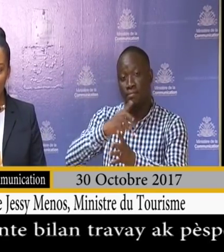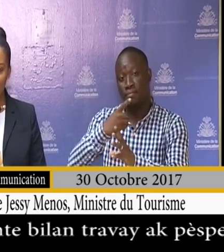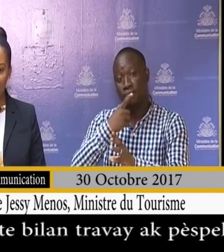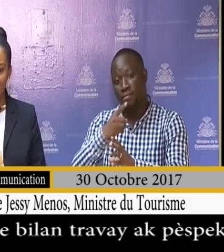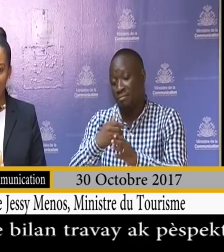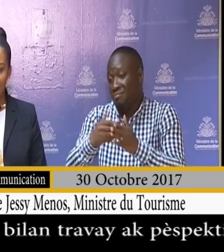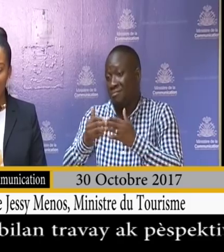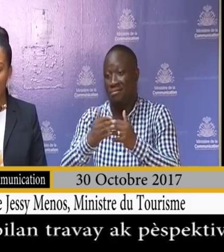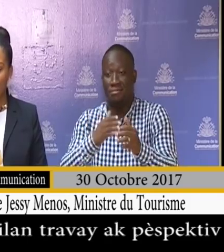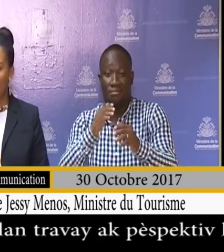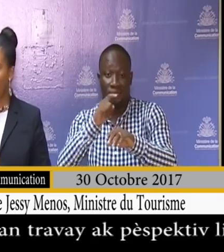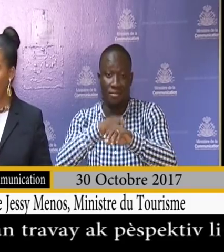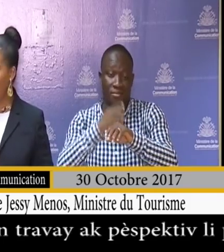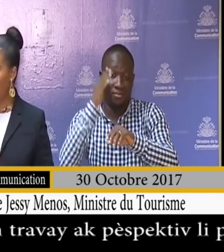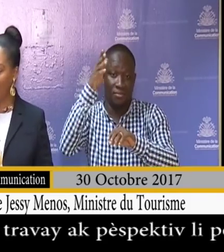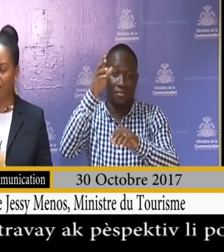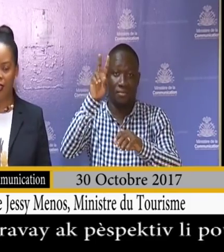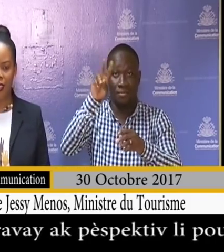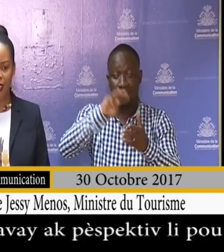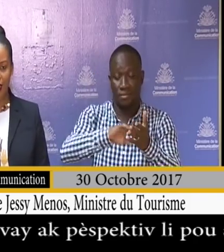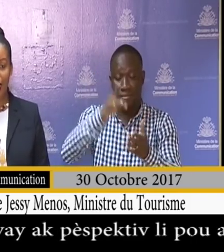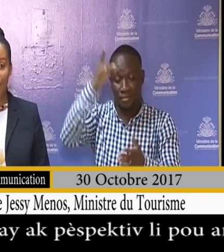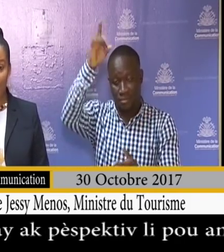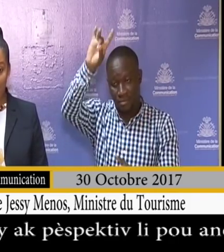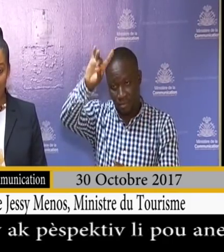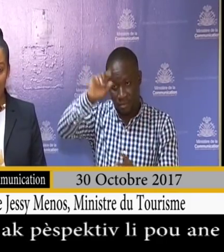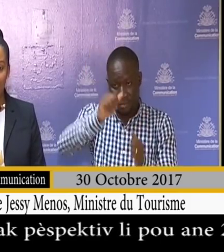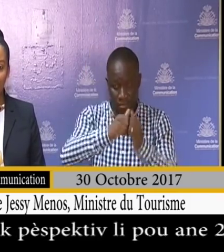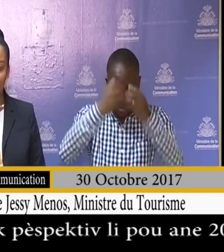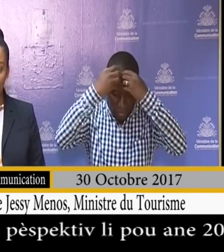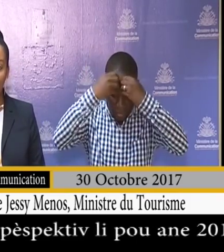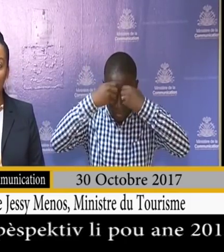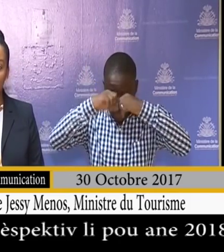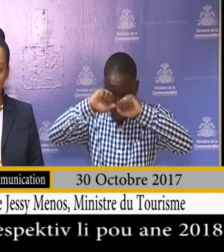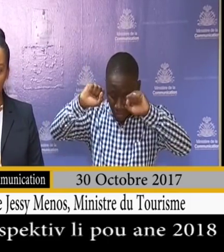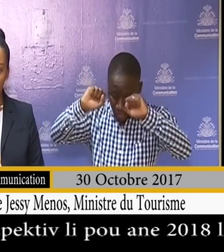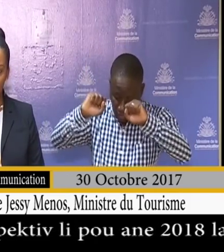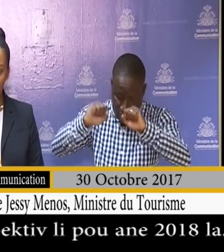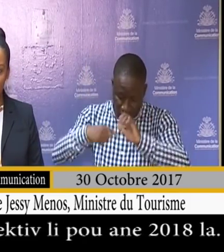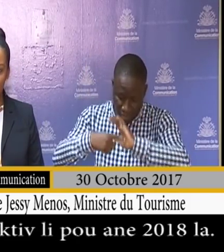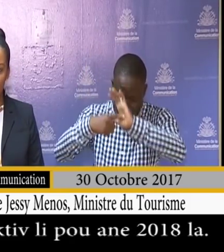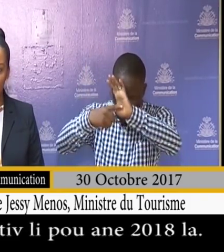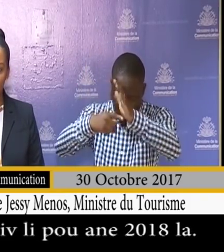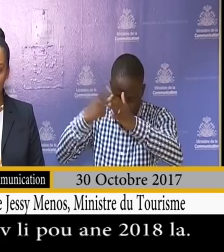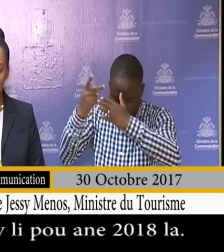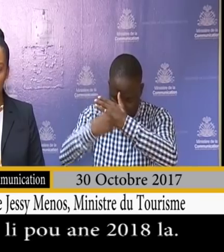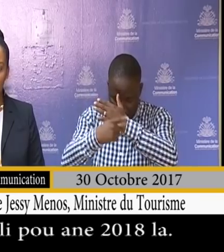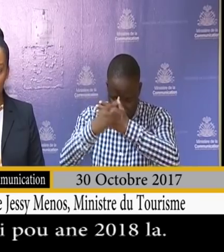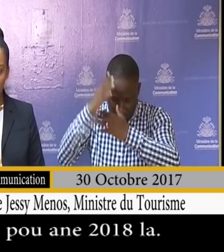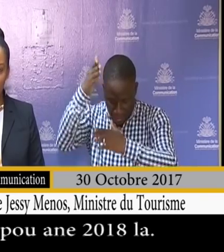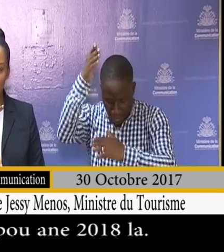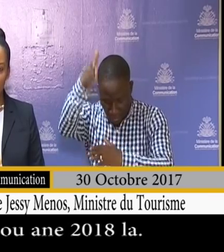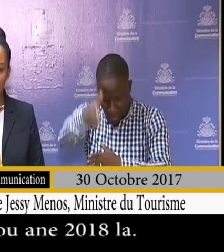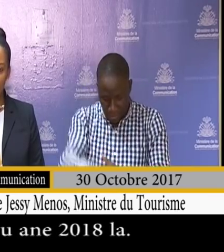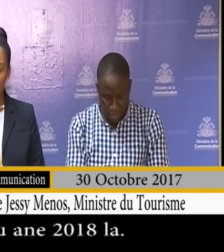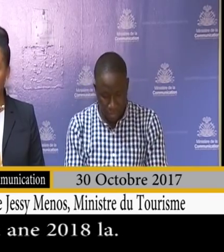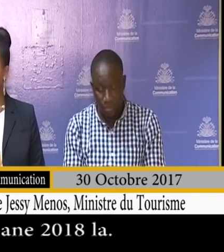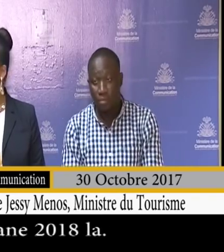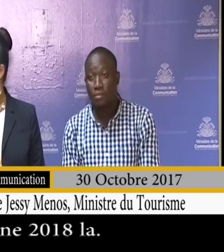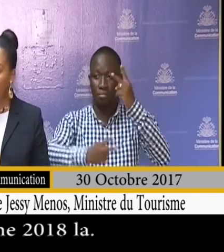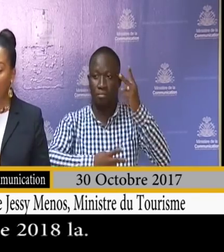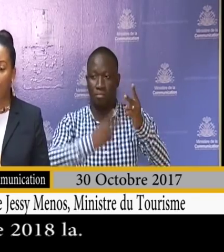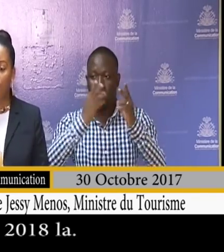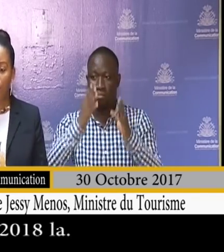au moment opportun, et d'ici 2018, et avec le président de la République, nous allons présenter tout le projet que nous gagnons pour l'exercice fiscal.